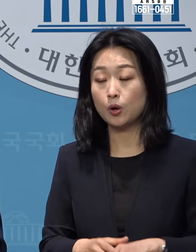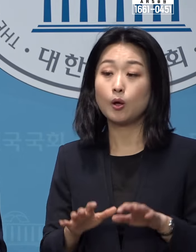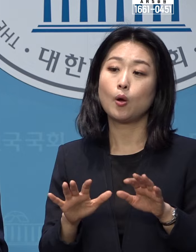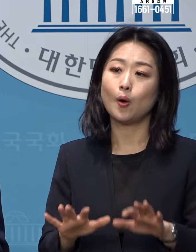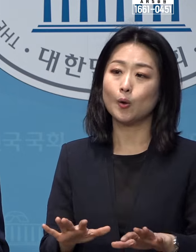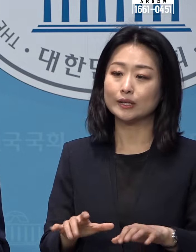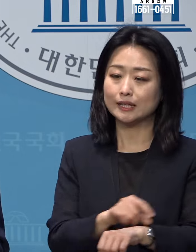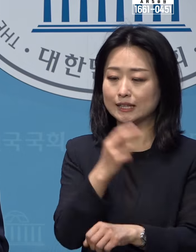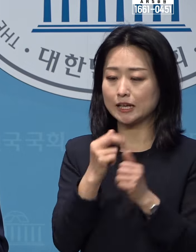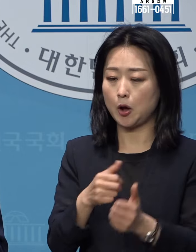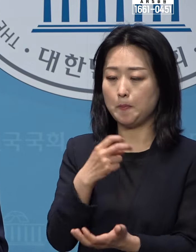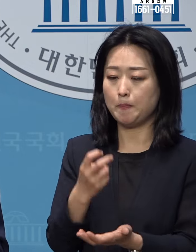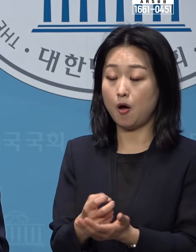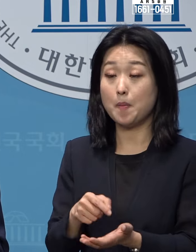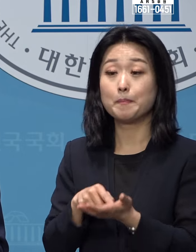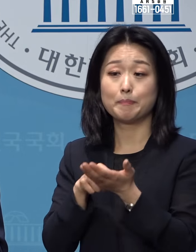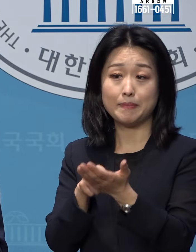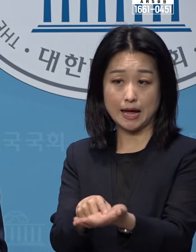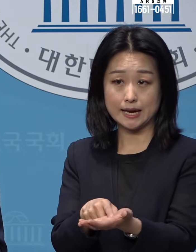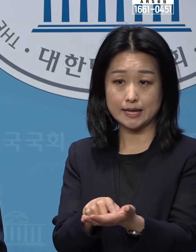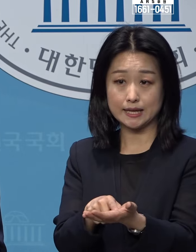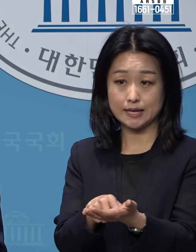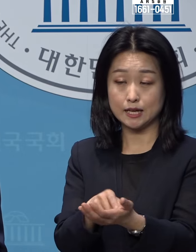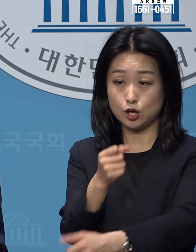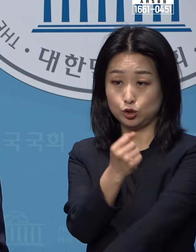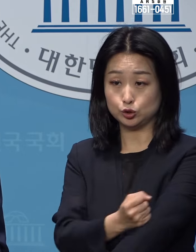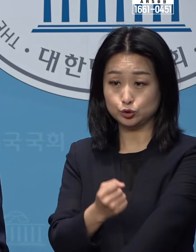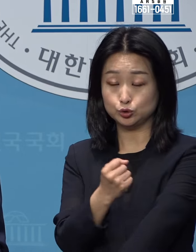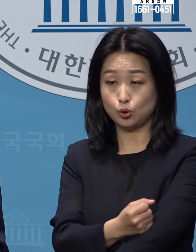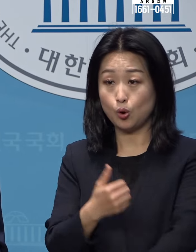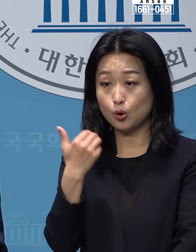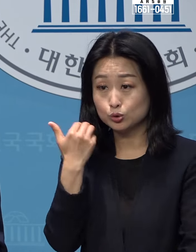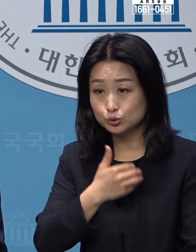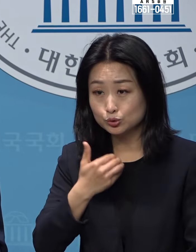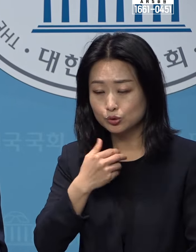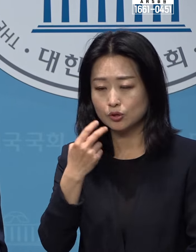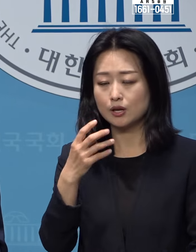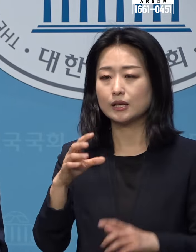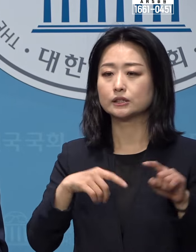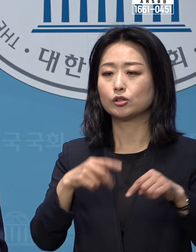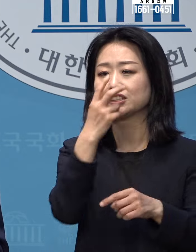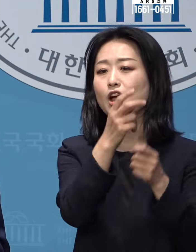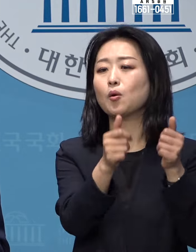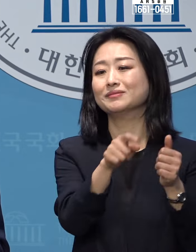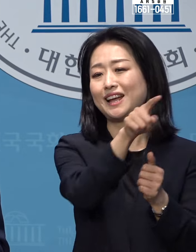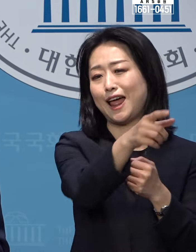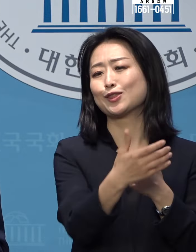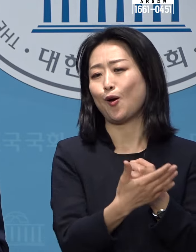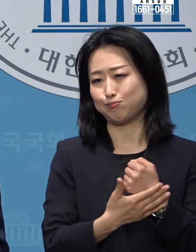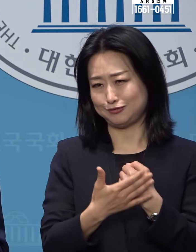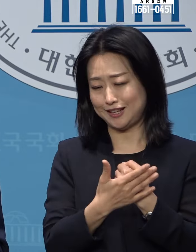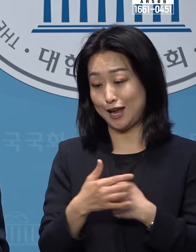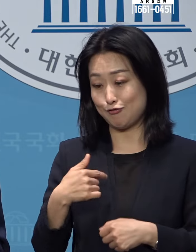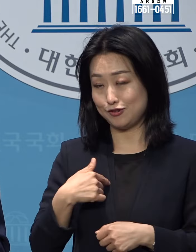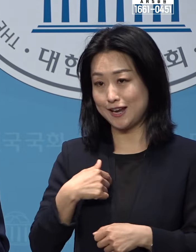오늘 특검법을 발의하게 된 1등 공신은 바로 정치검찰입니다.